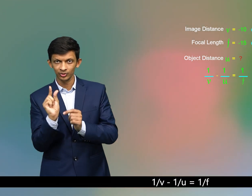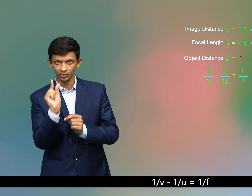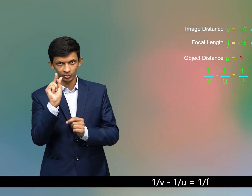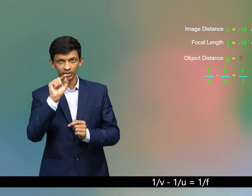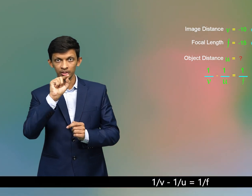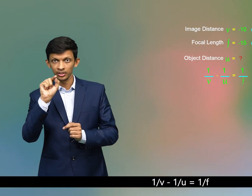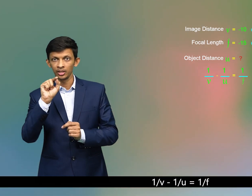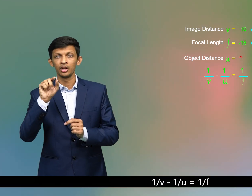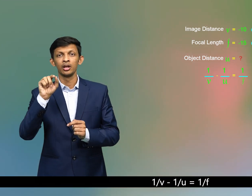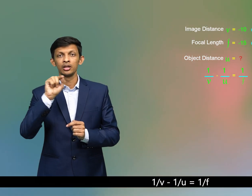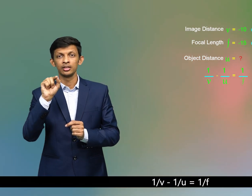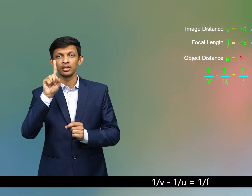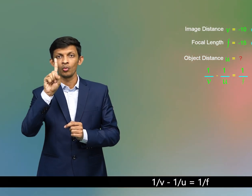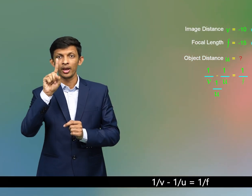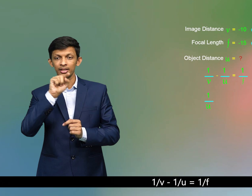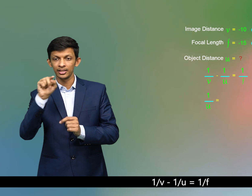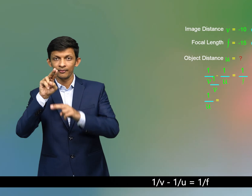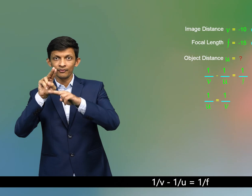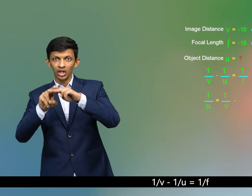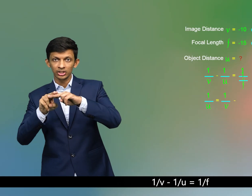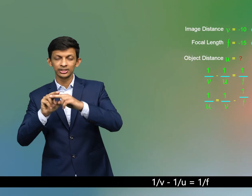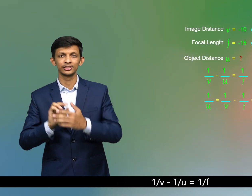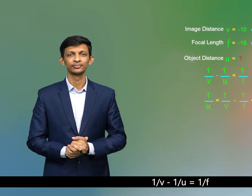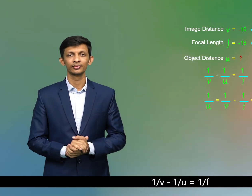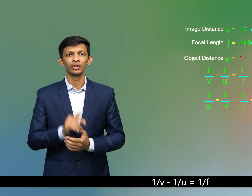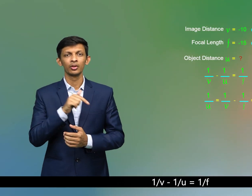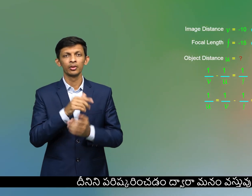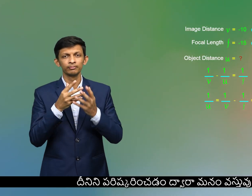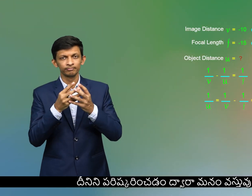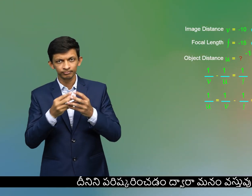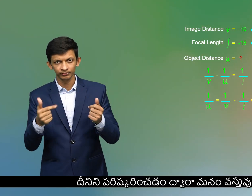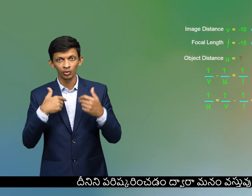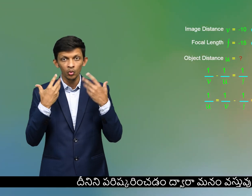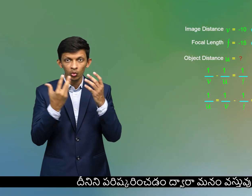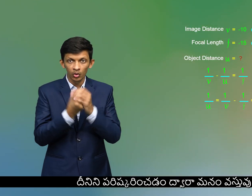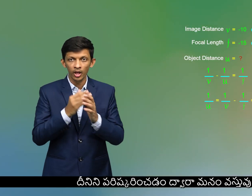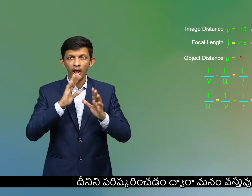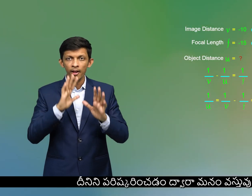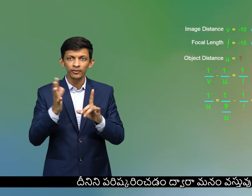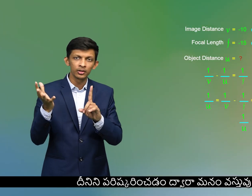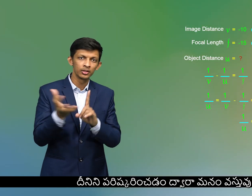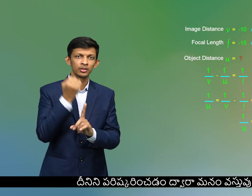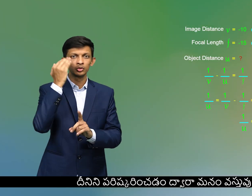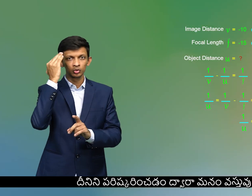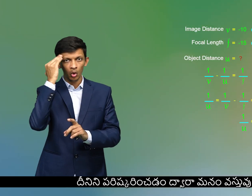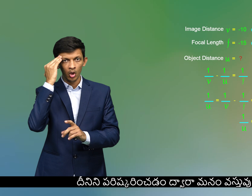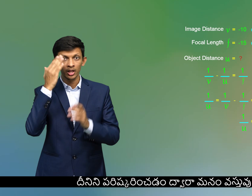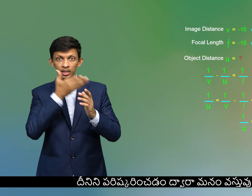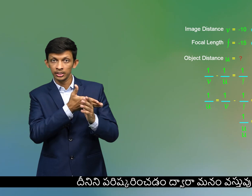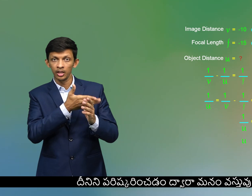1/v మైనస్ 1/u 1/f. దీనిని పరిష్కరించడం ద్వారా మనం వస్తువు